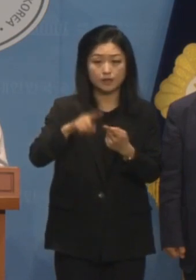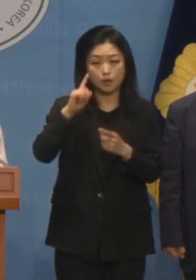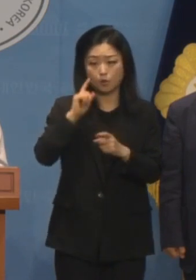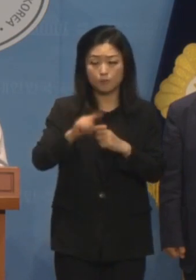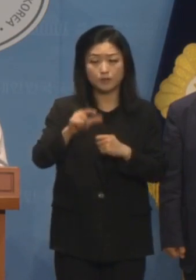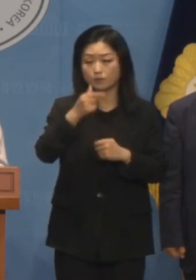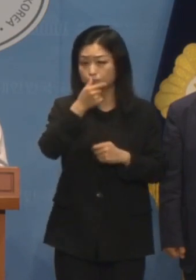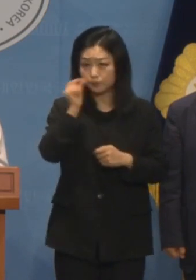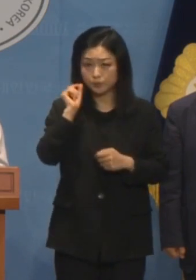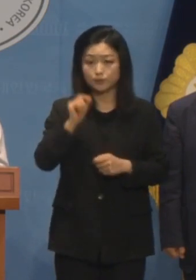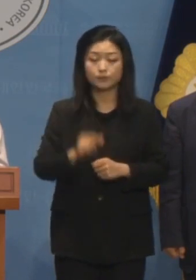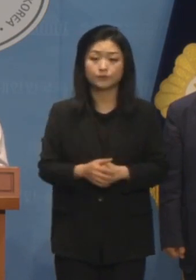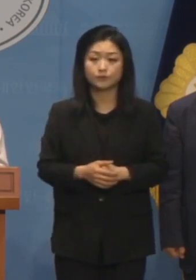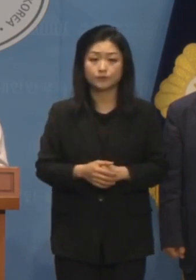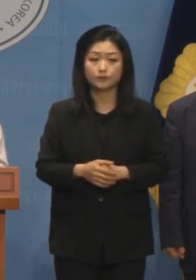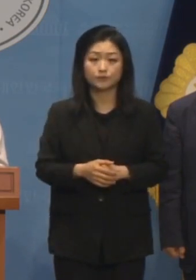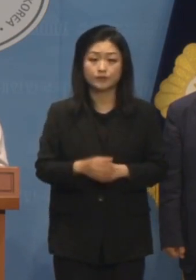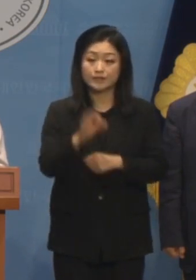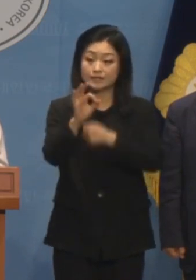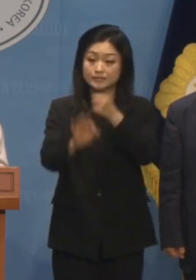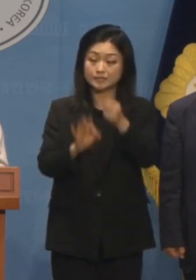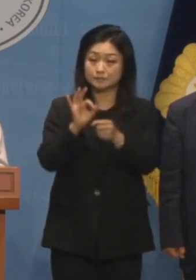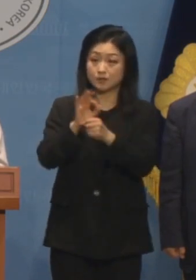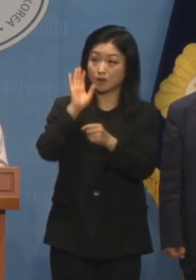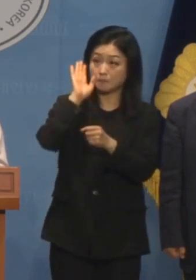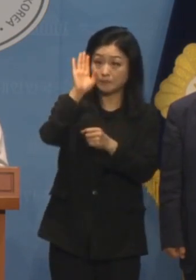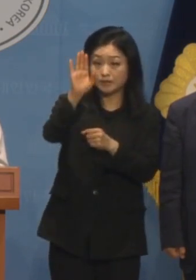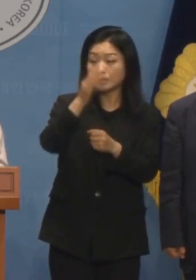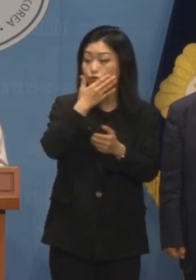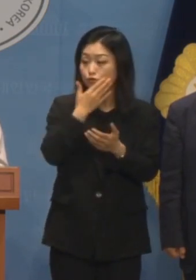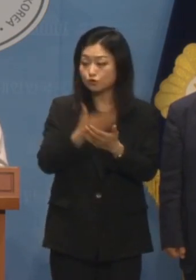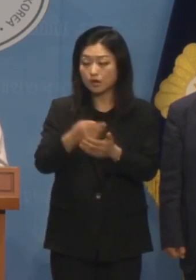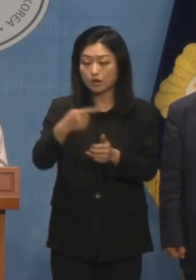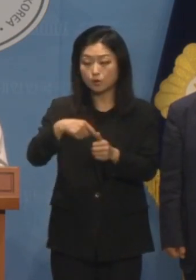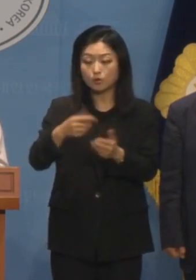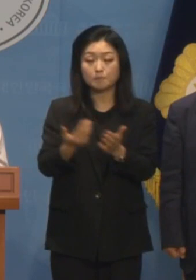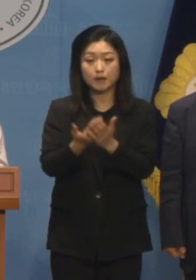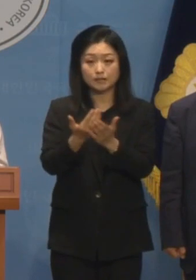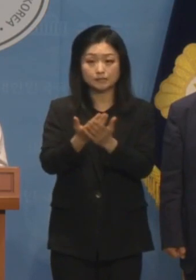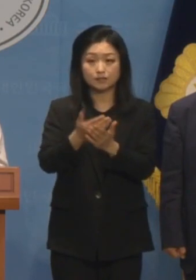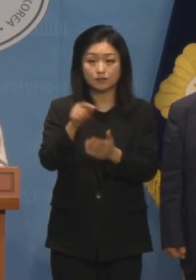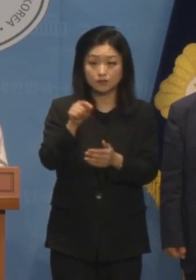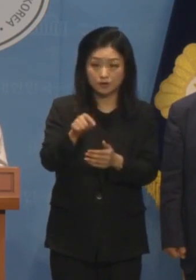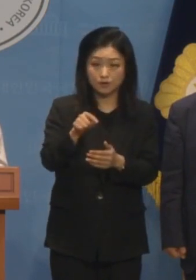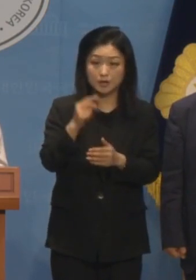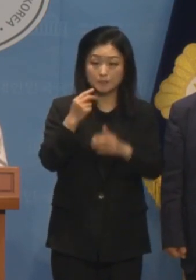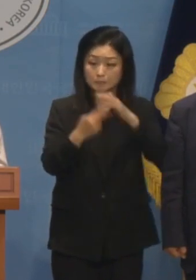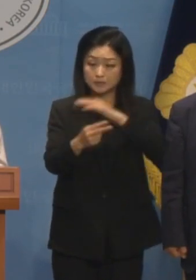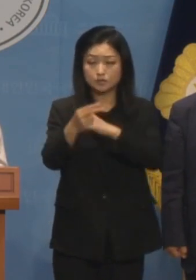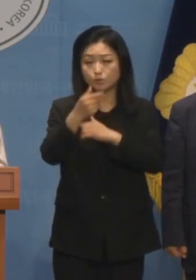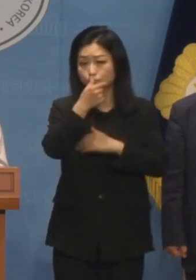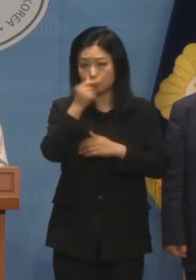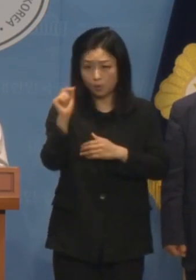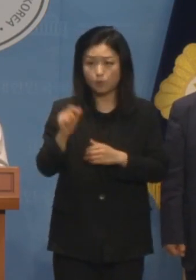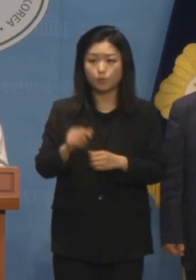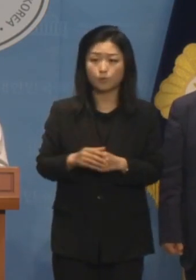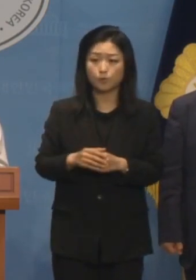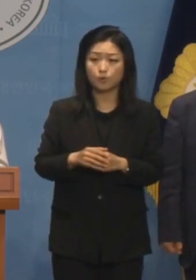고민도 부족합니다. 10년을 내다보아야 하는 중장기 발전 계획은 미래 비전이 부족해도 의미가